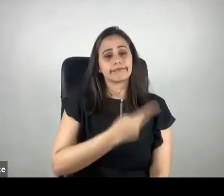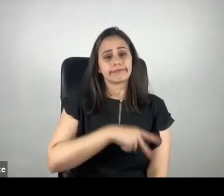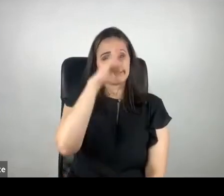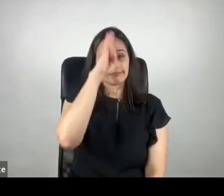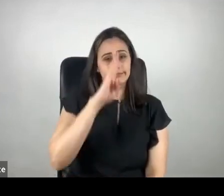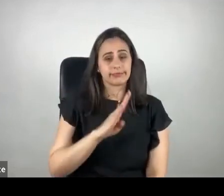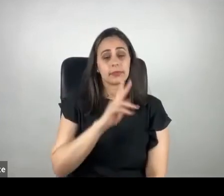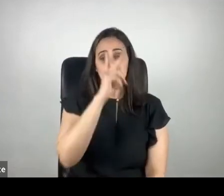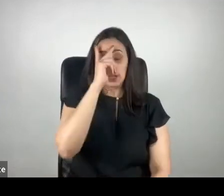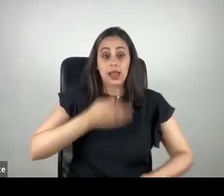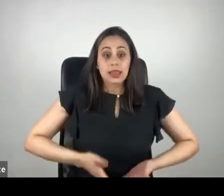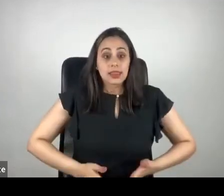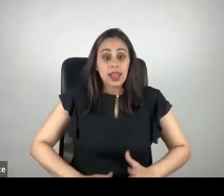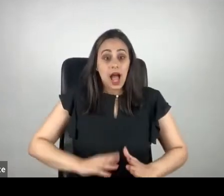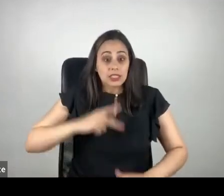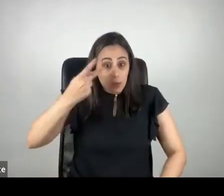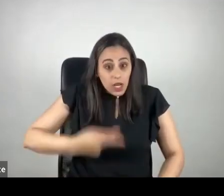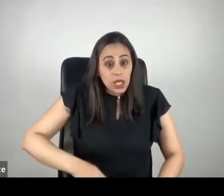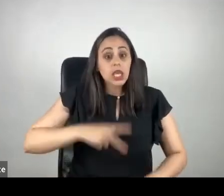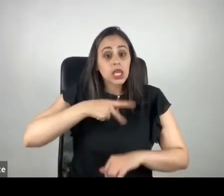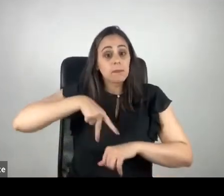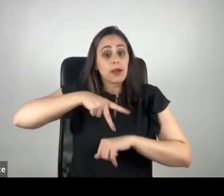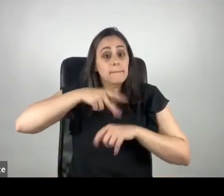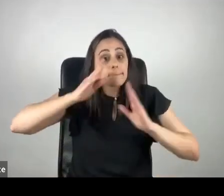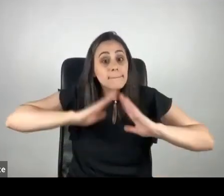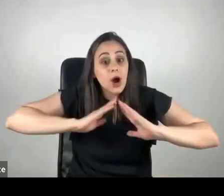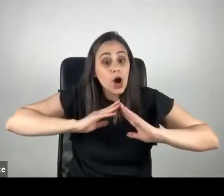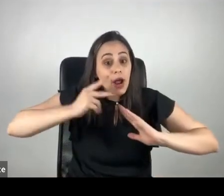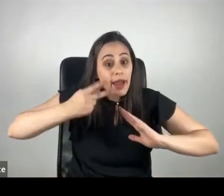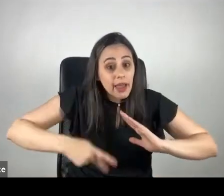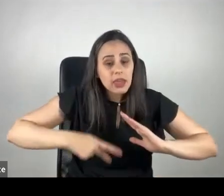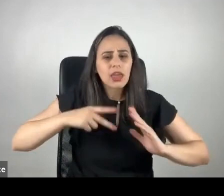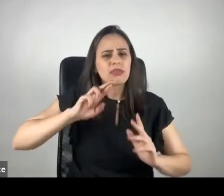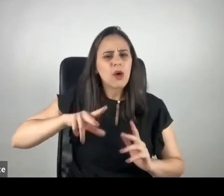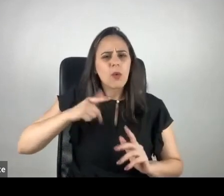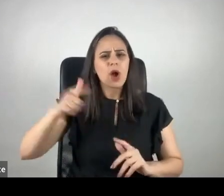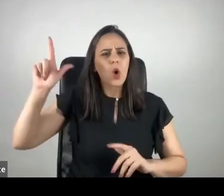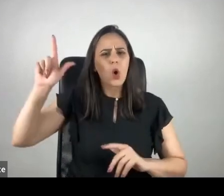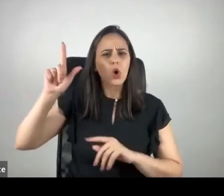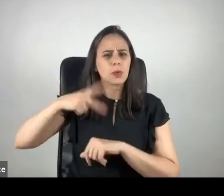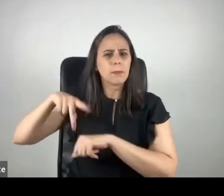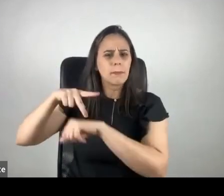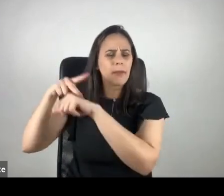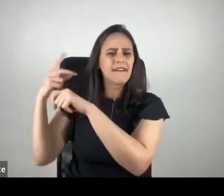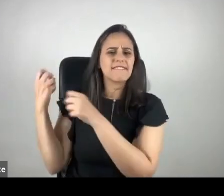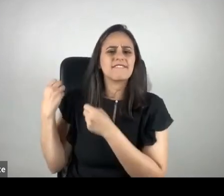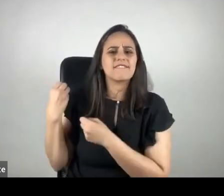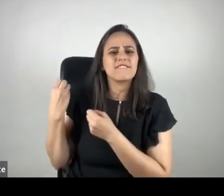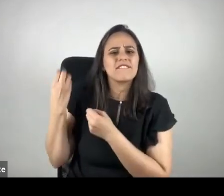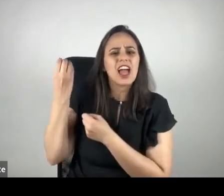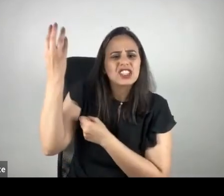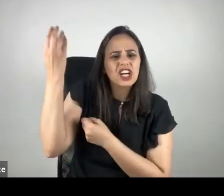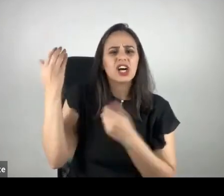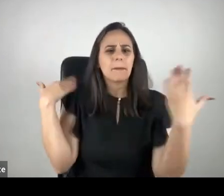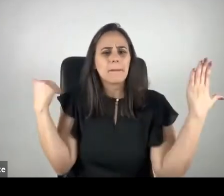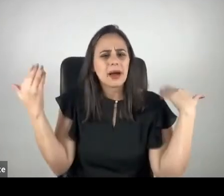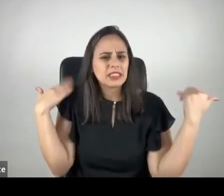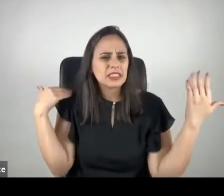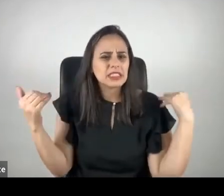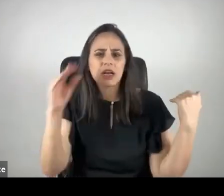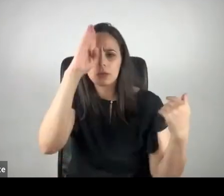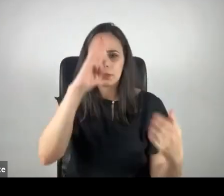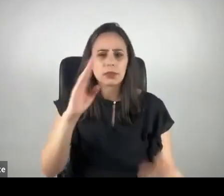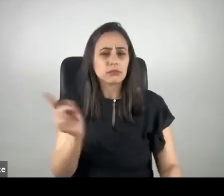Elas nasceram nesse país, elas moram aqui, elas não são estrangeiras, visitantes, turistas. Elas têm